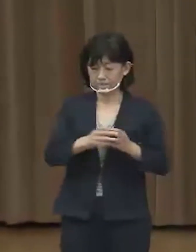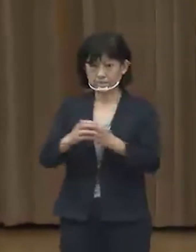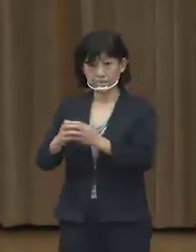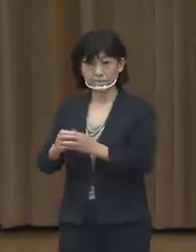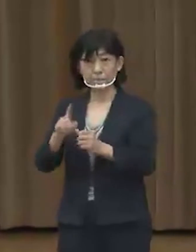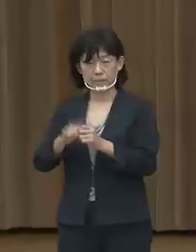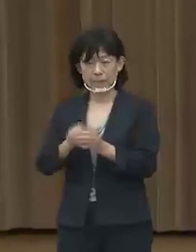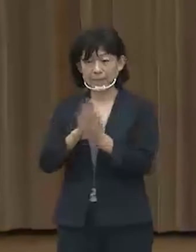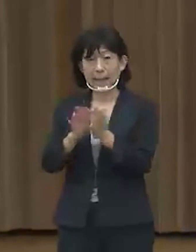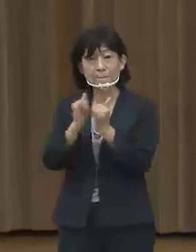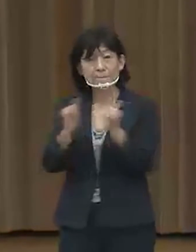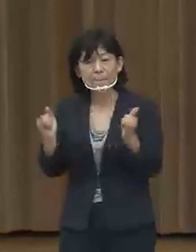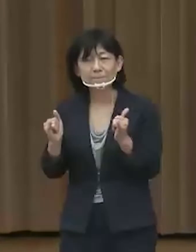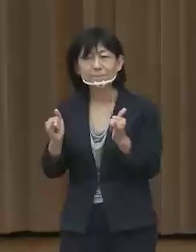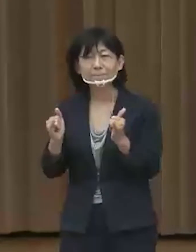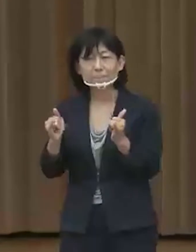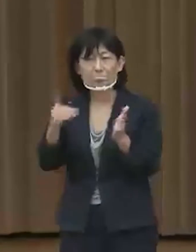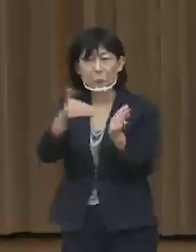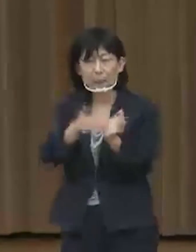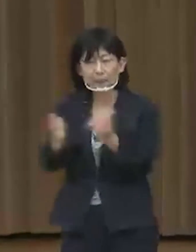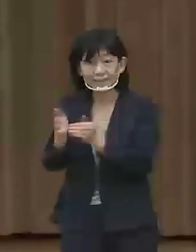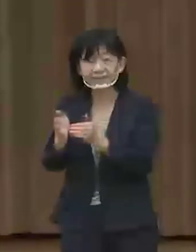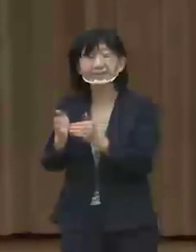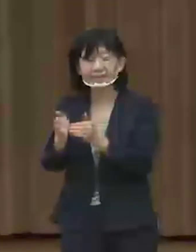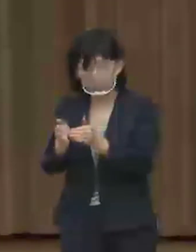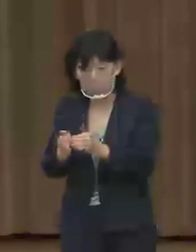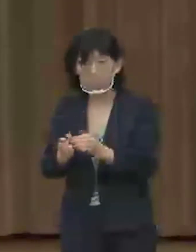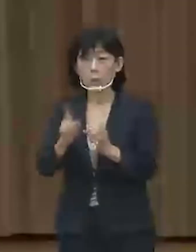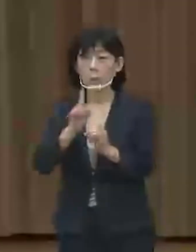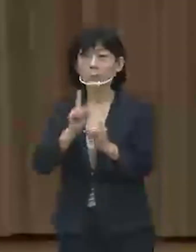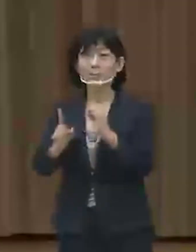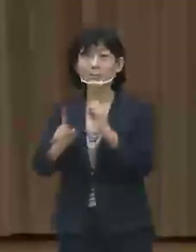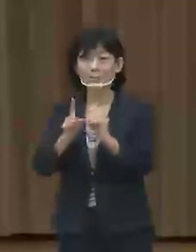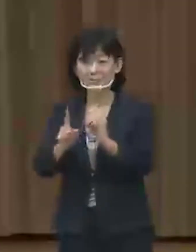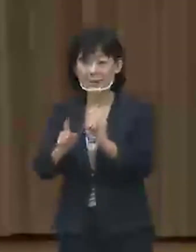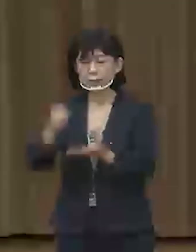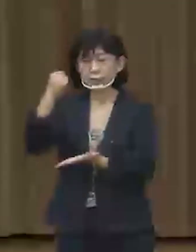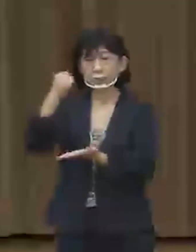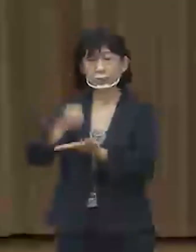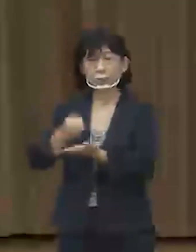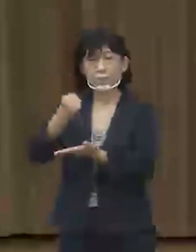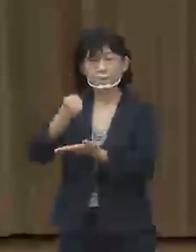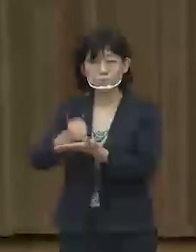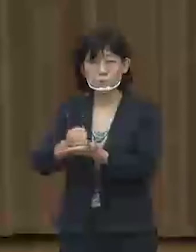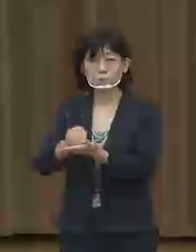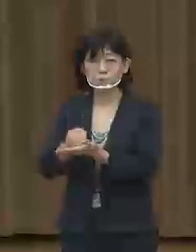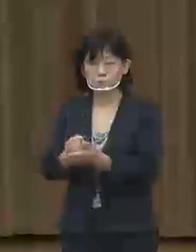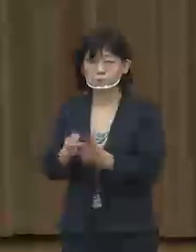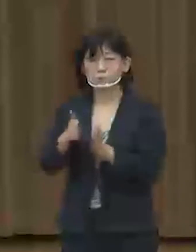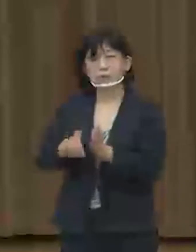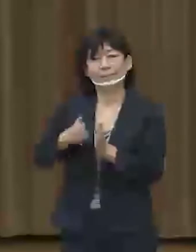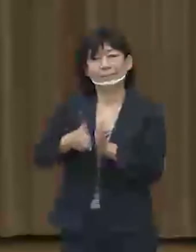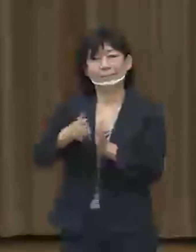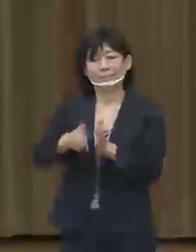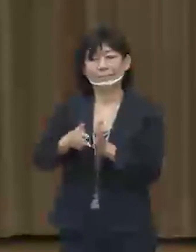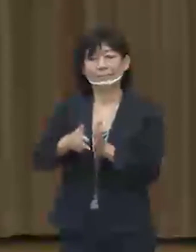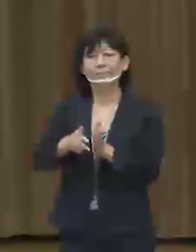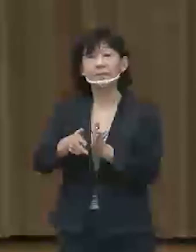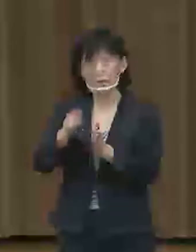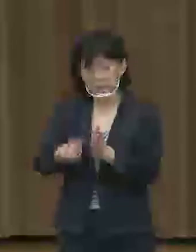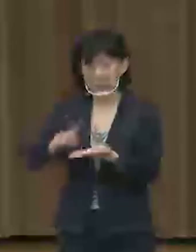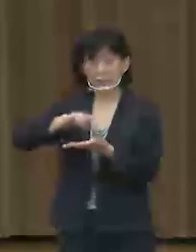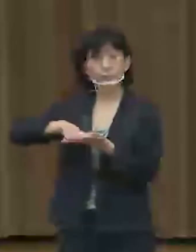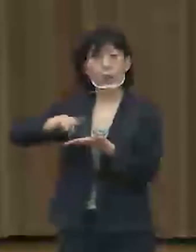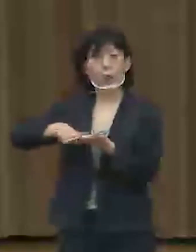限定のデジタルスタンプラリーをスマホでやっていただいて、県内観光スポット3カ所以上